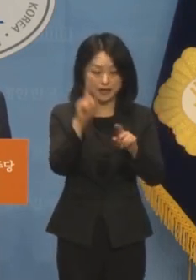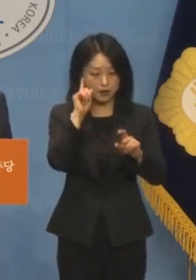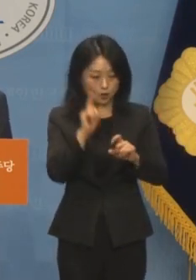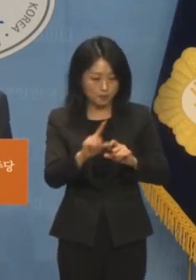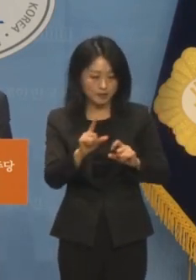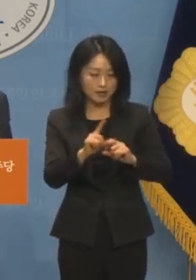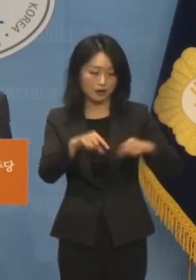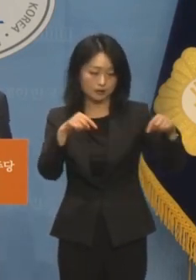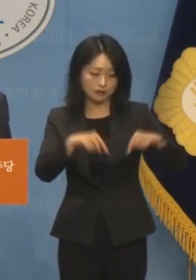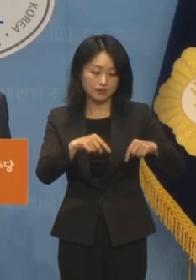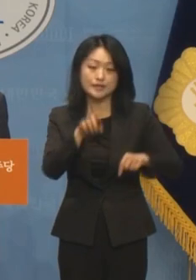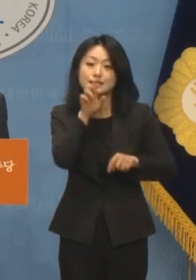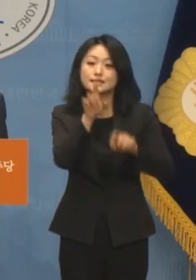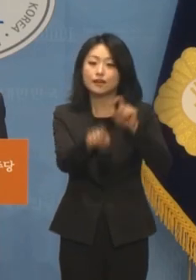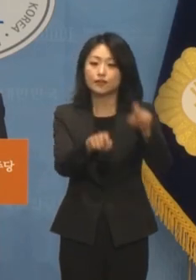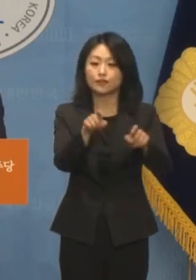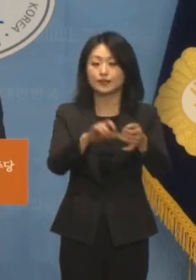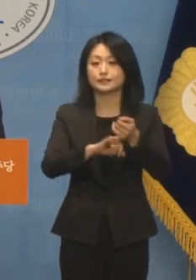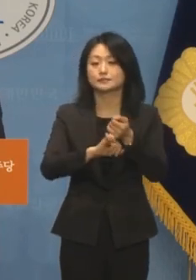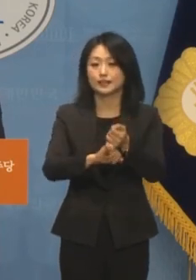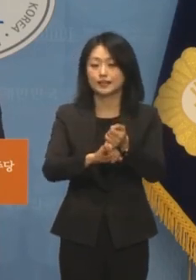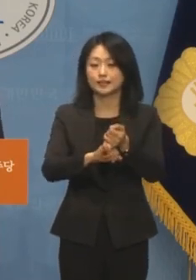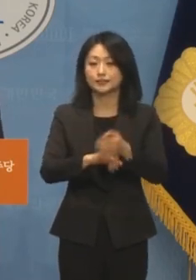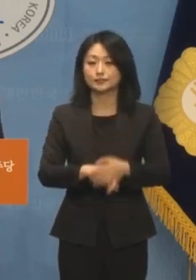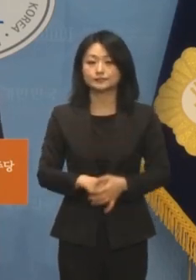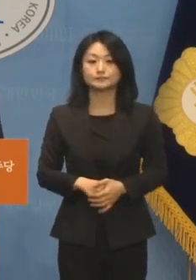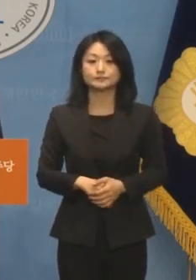고민하고 실천하겠습니다.